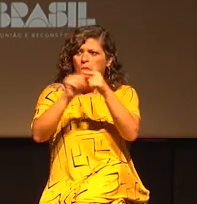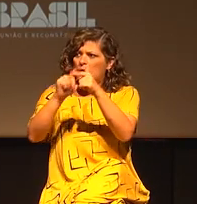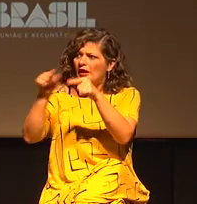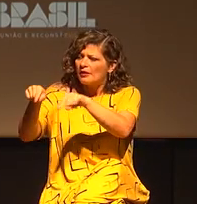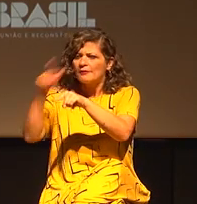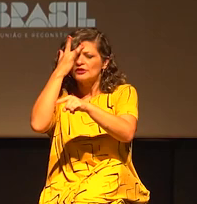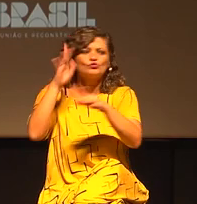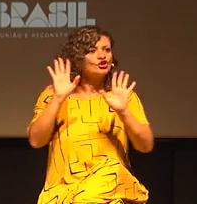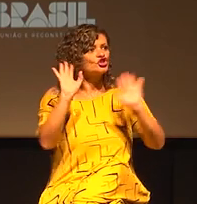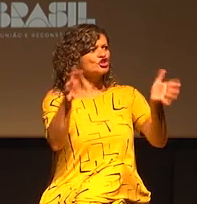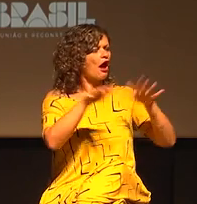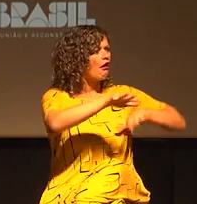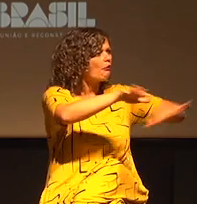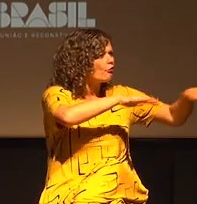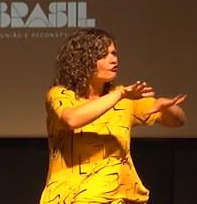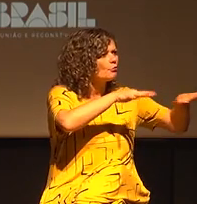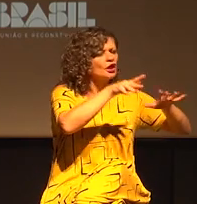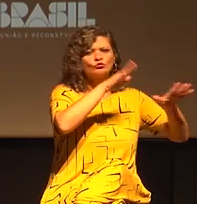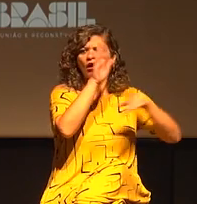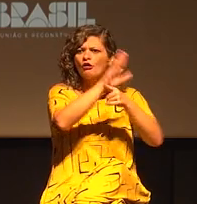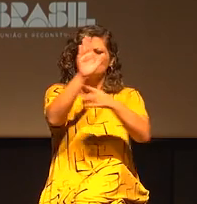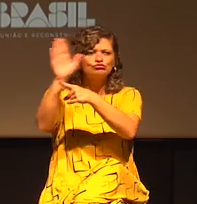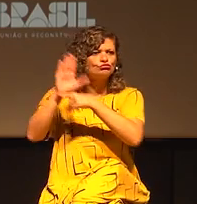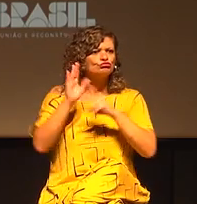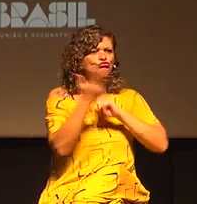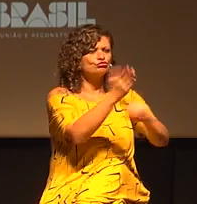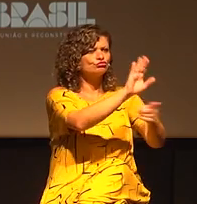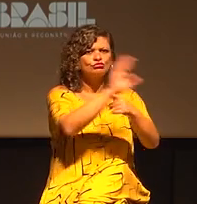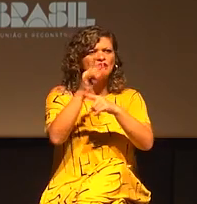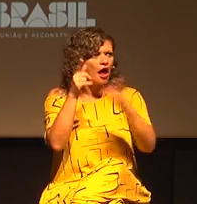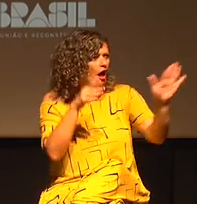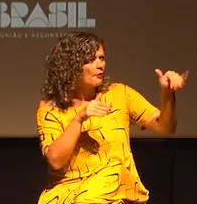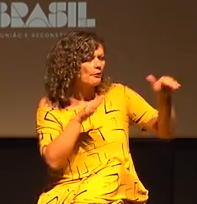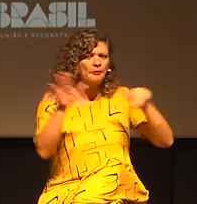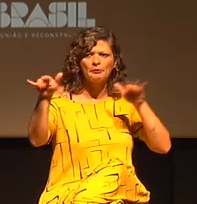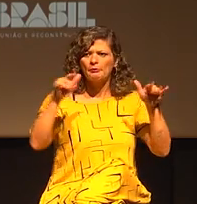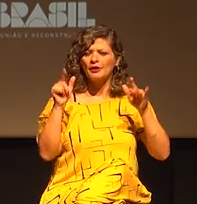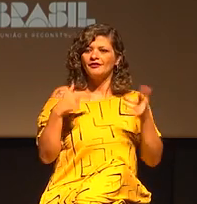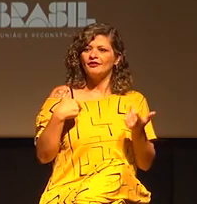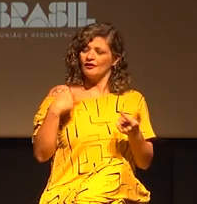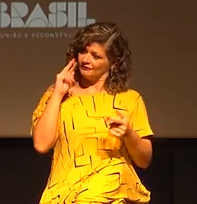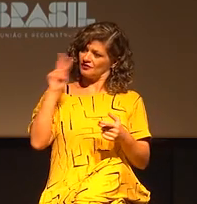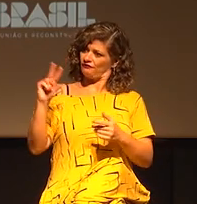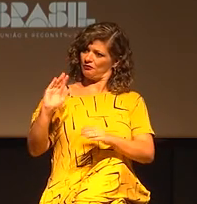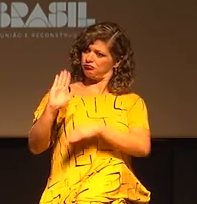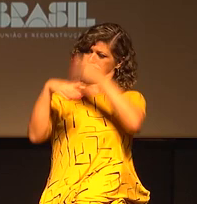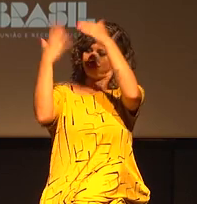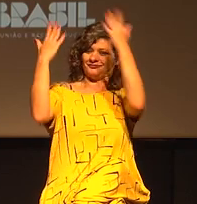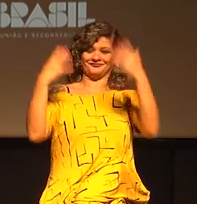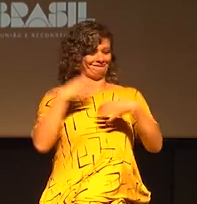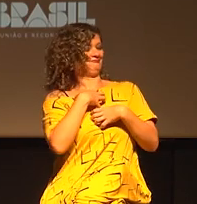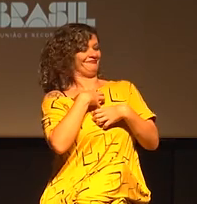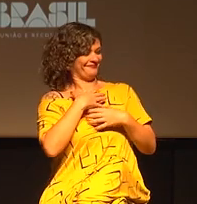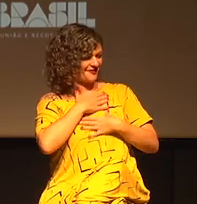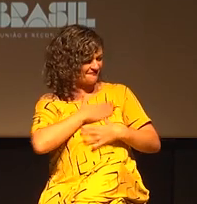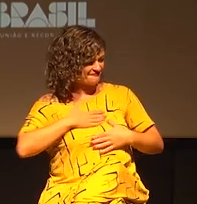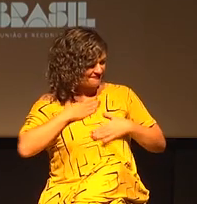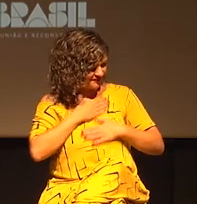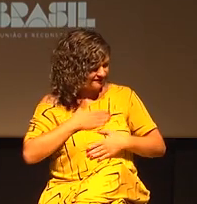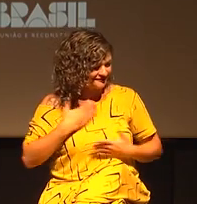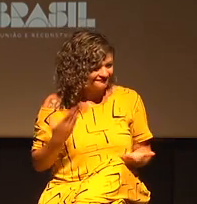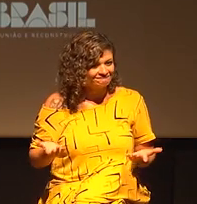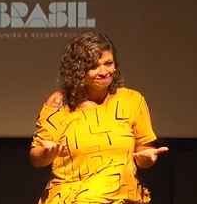vão se se ajudando e procurando um outro que pode ajudar e a coisa sai e sempre saiu é na